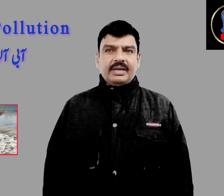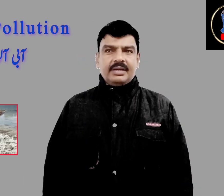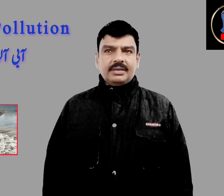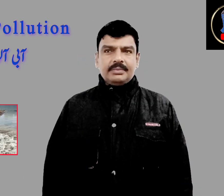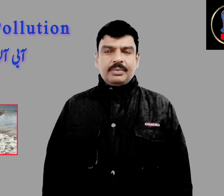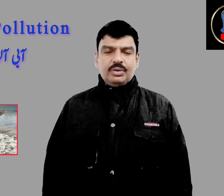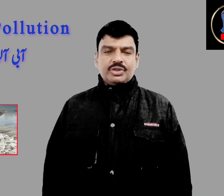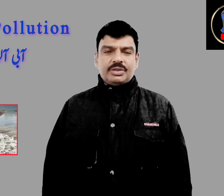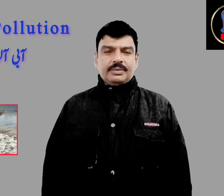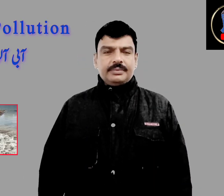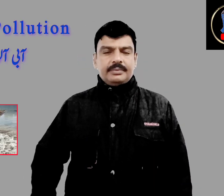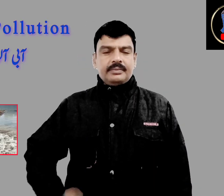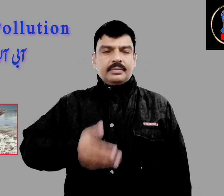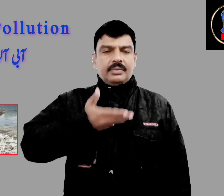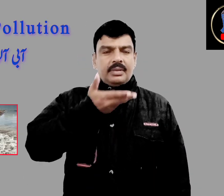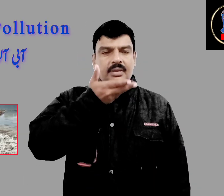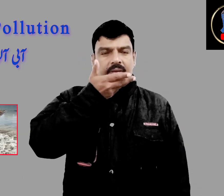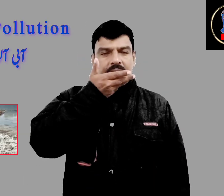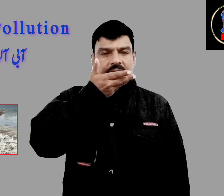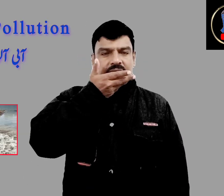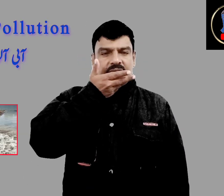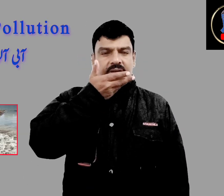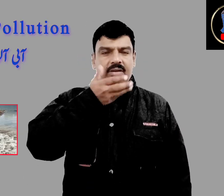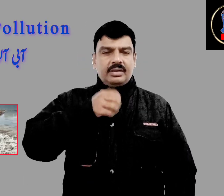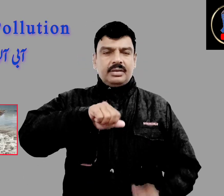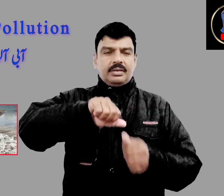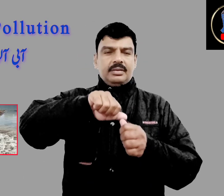वाटर पोल्यूशन। वाटर